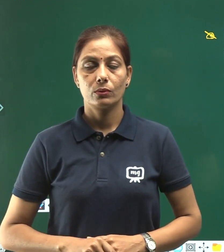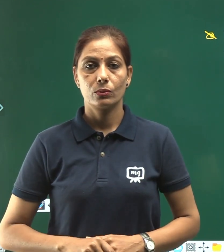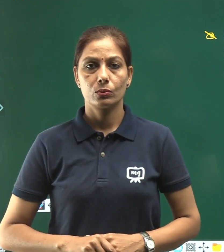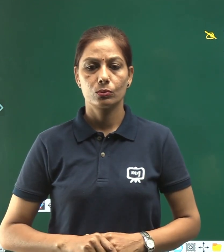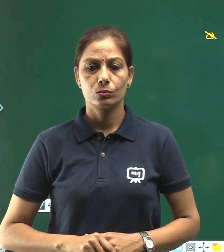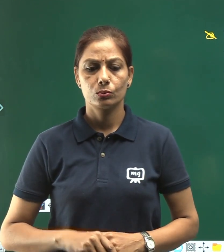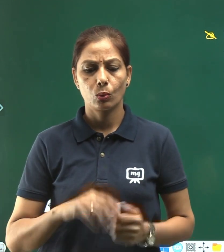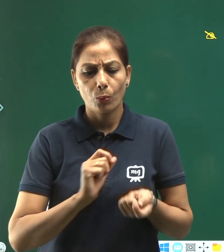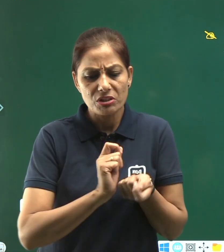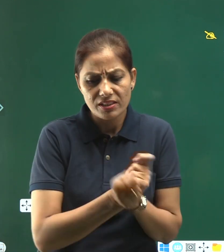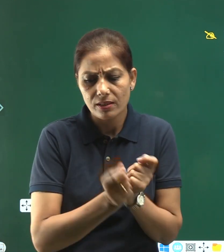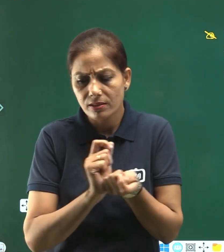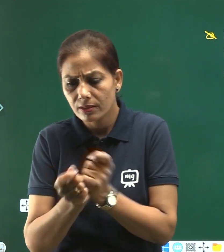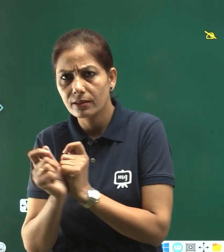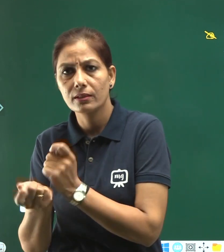घुमा फिराकर